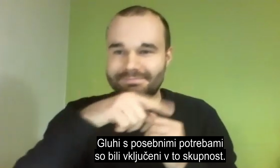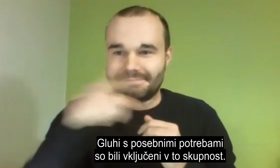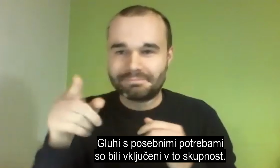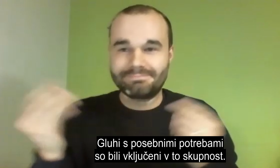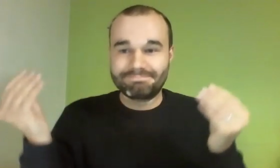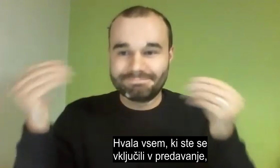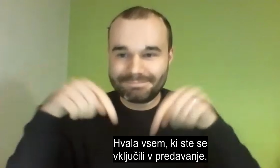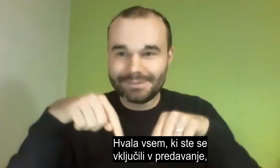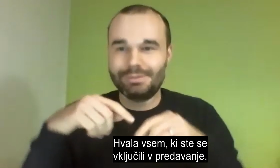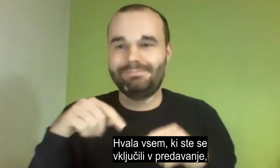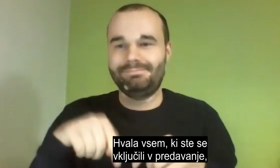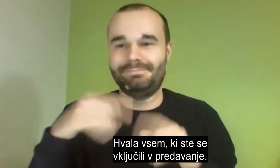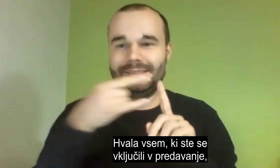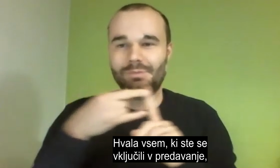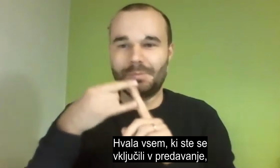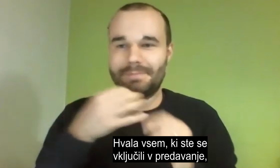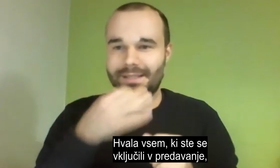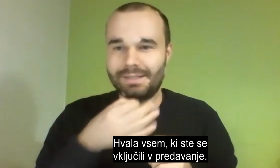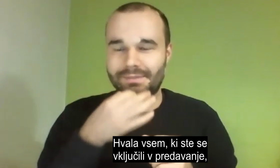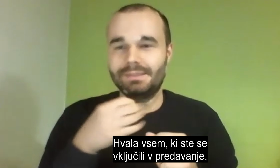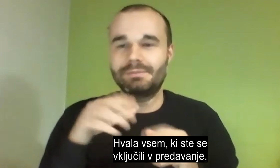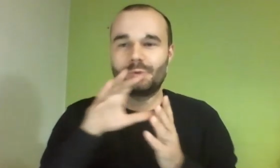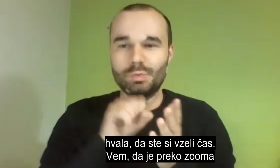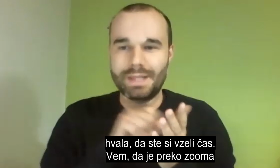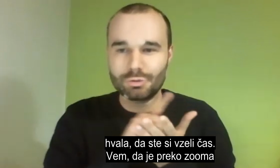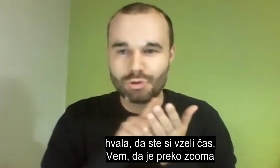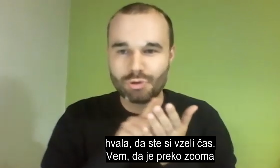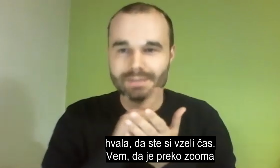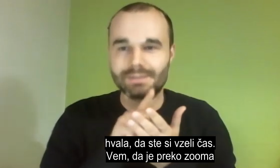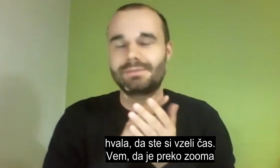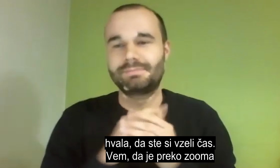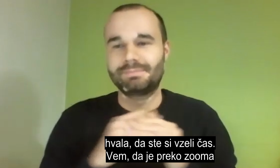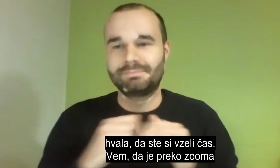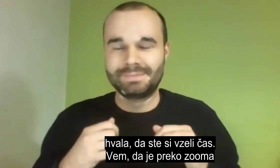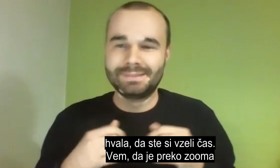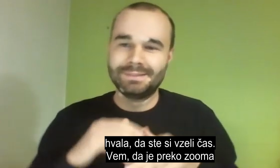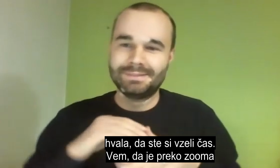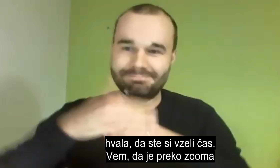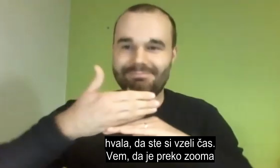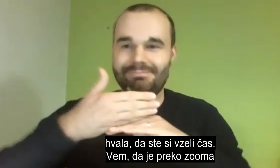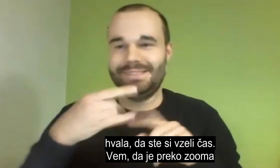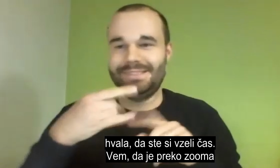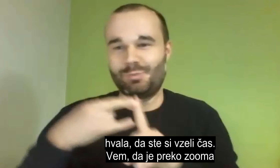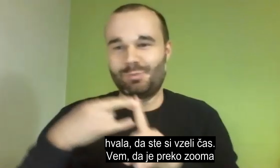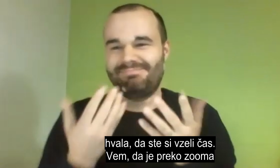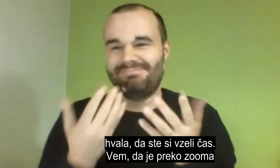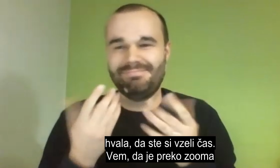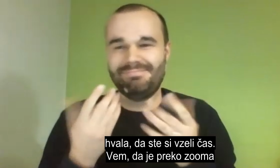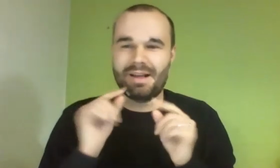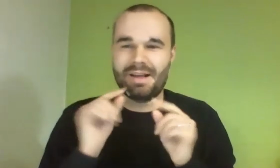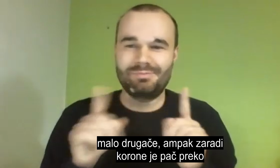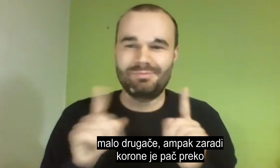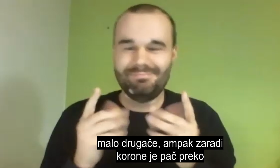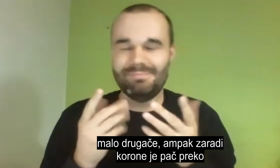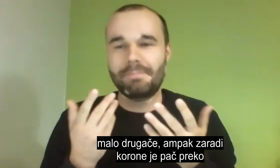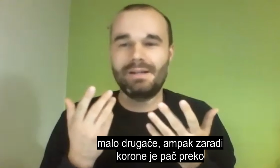so vključeni bili v to skupnost. Hvala vsem, kjer ste se vključili v predavanje, hvala, da ste si vzeli čas. Vem, da